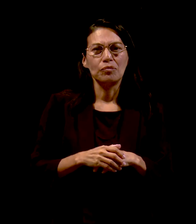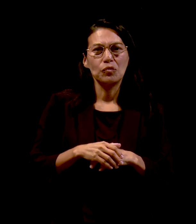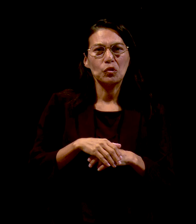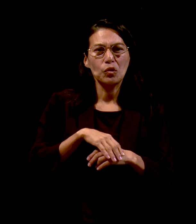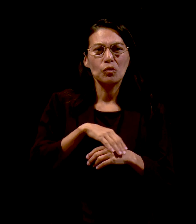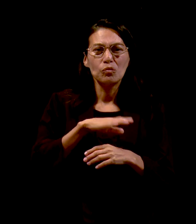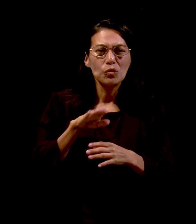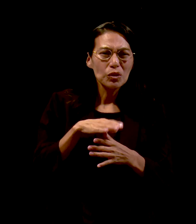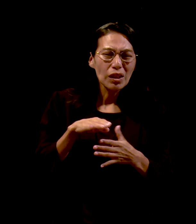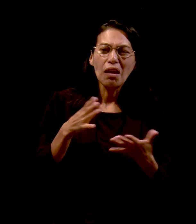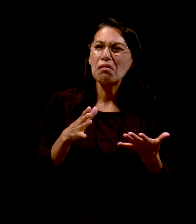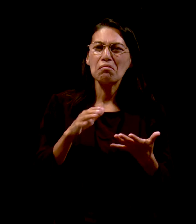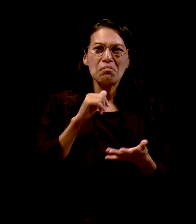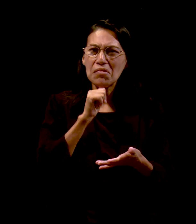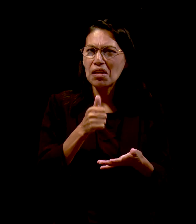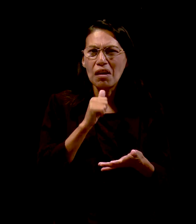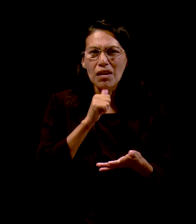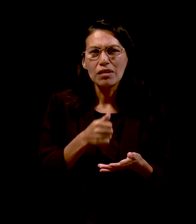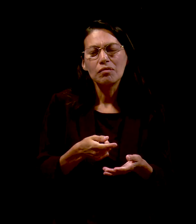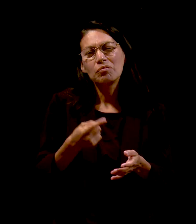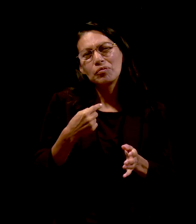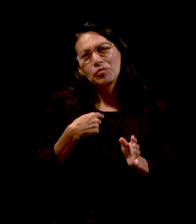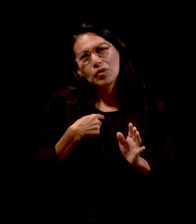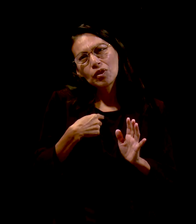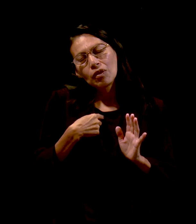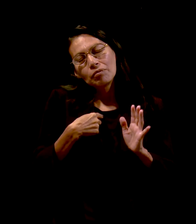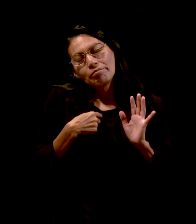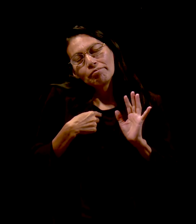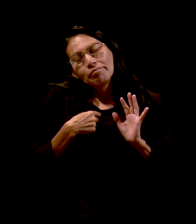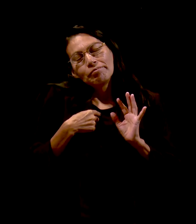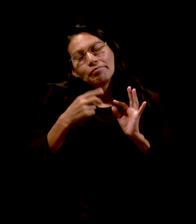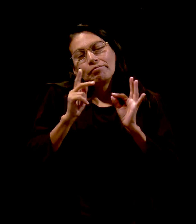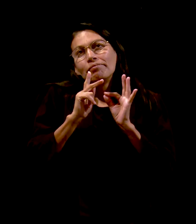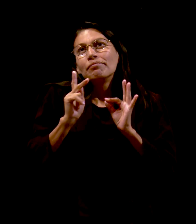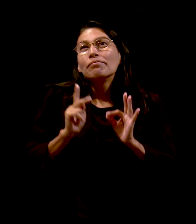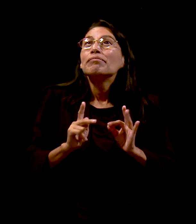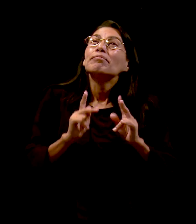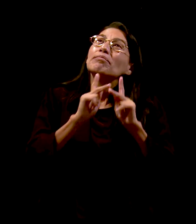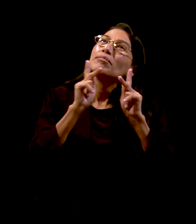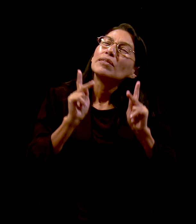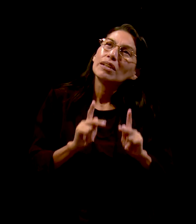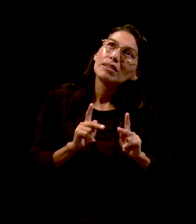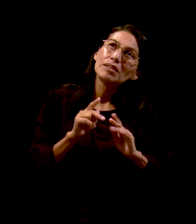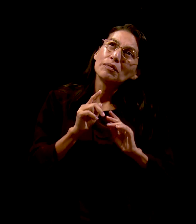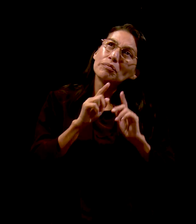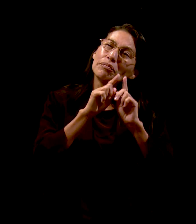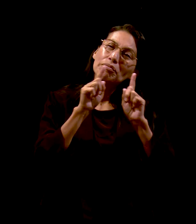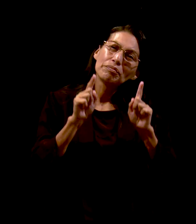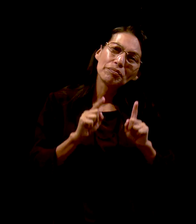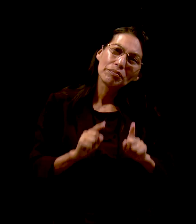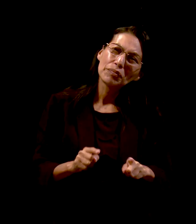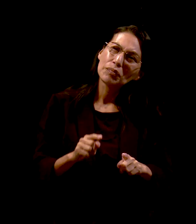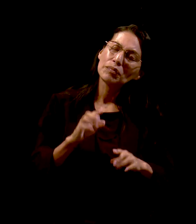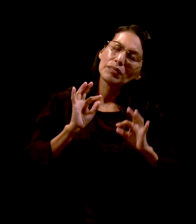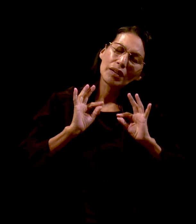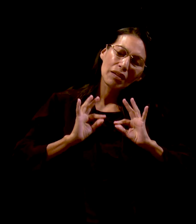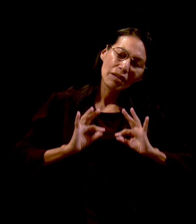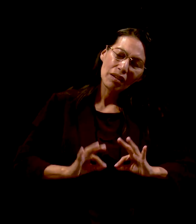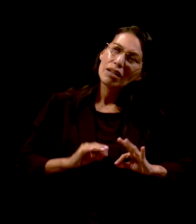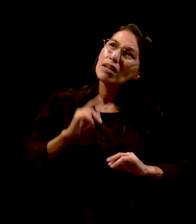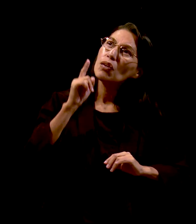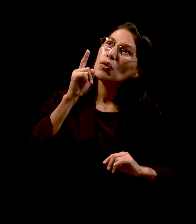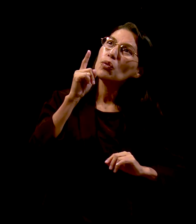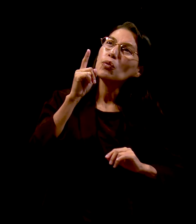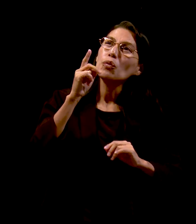habíamos buscado de todas maneras y no había forma ya yo había dado por sentado estaba en paz con dios y dije de alguna